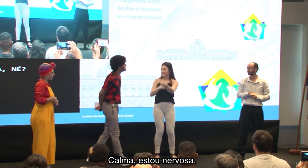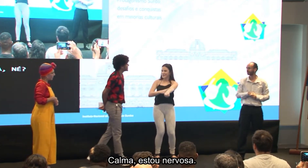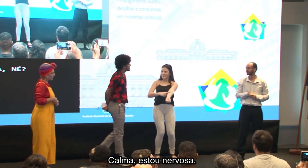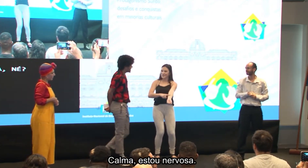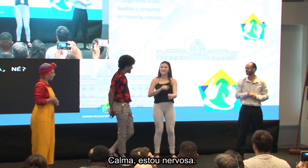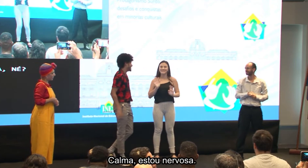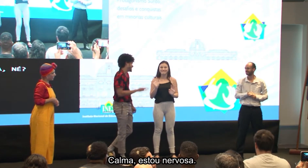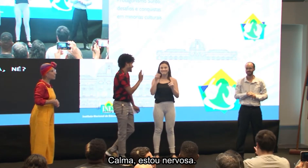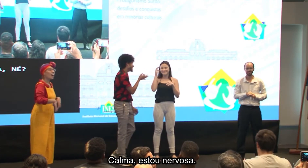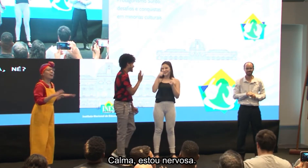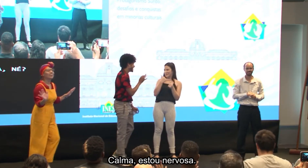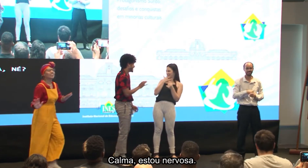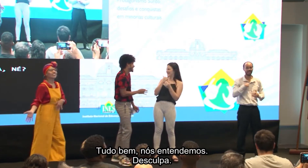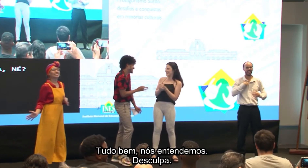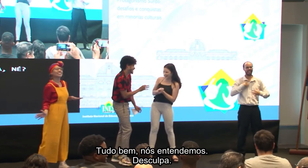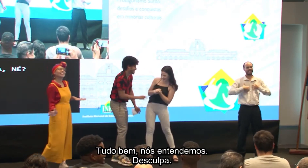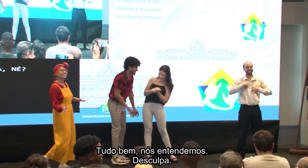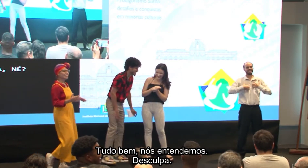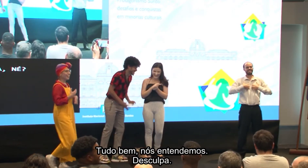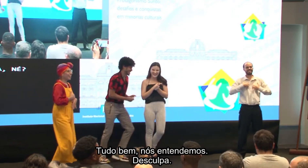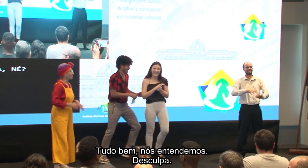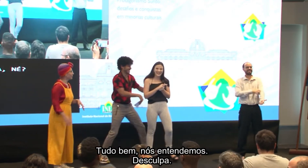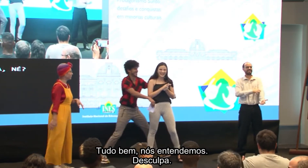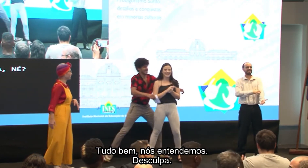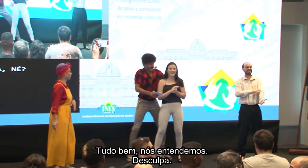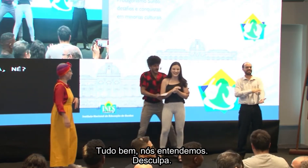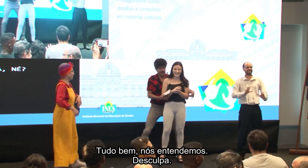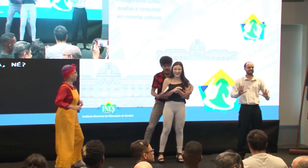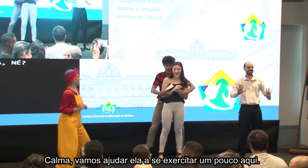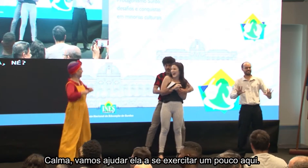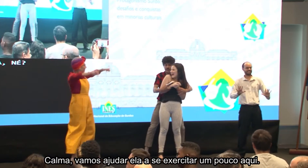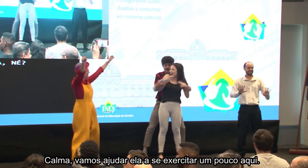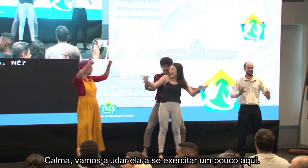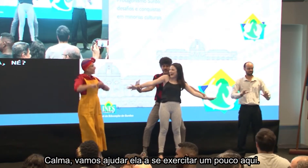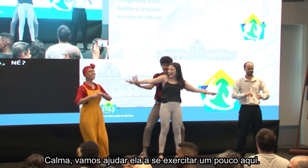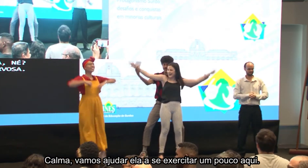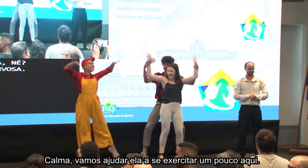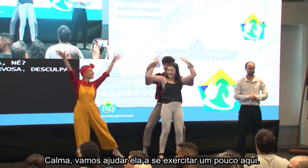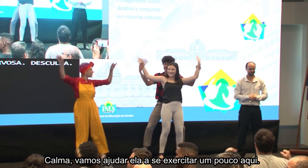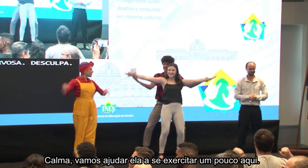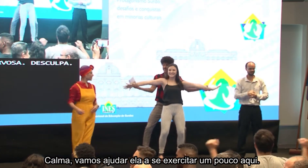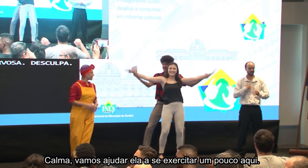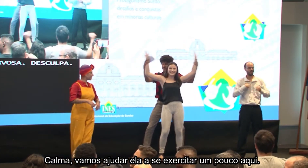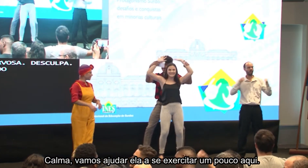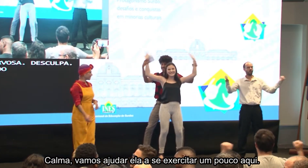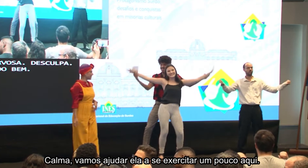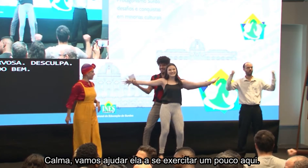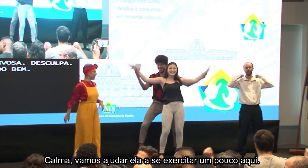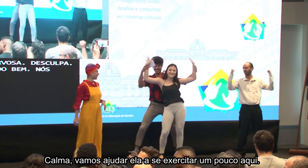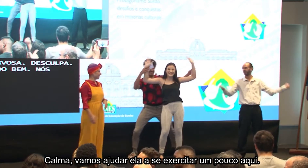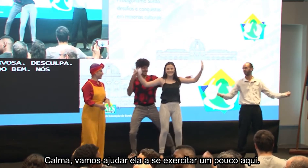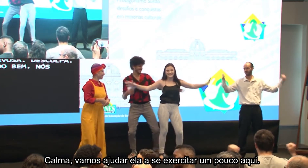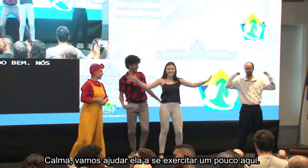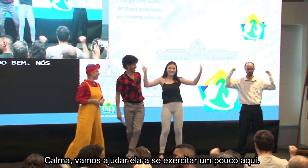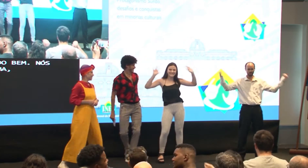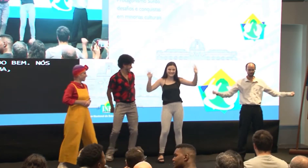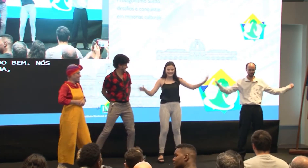Calma, eu Calma. tô nervosa. Tudo Desculpa. bem, nós entendemos. Calma, vamos ajudar ela a se exercitar um pouco aqui.